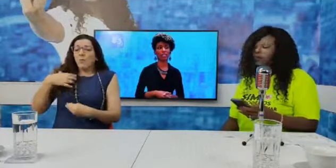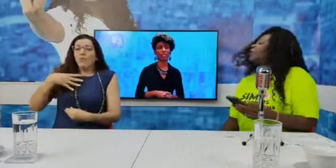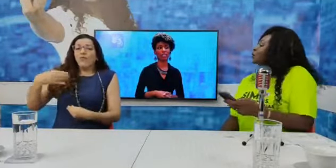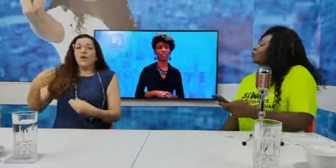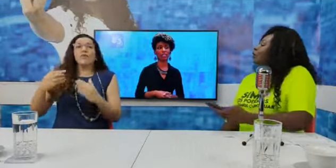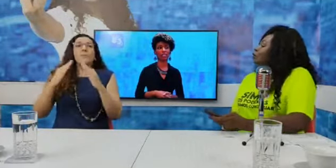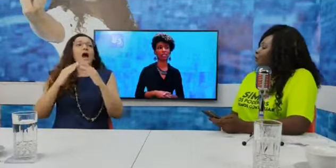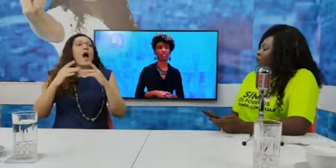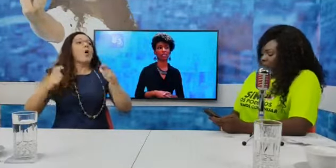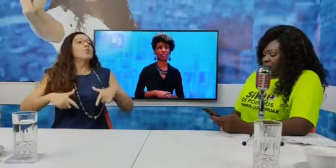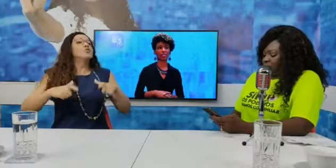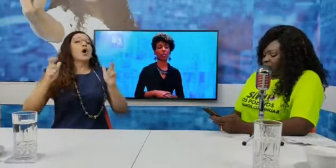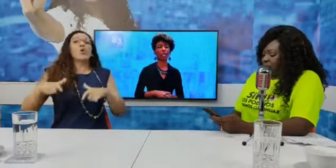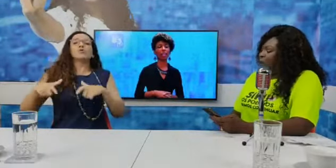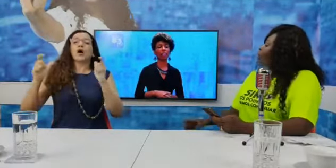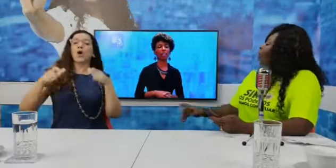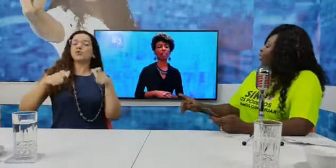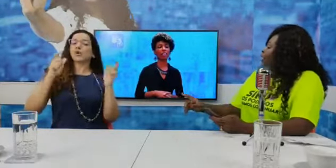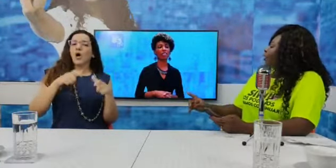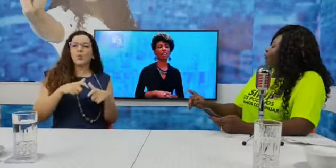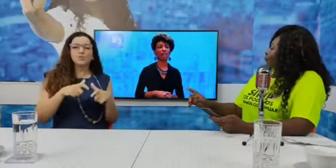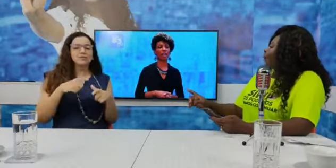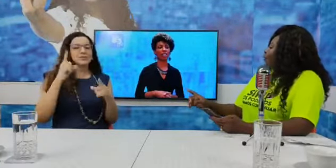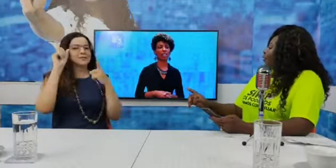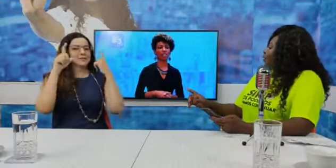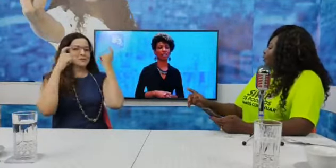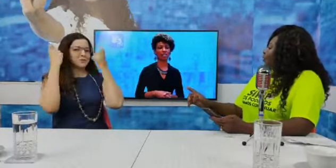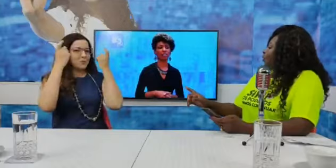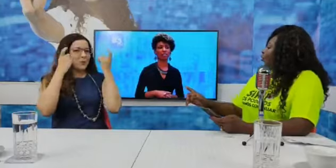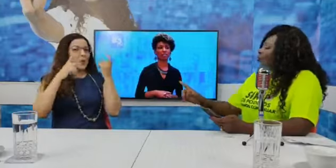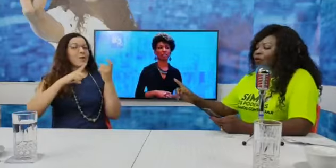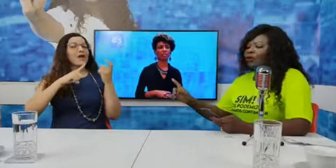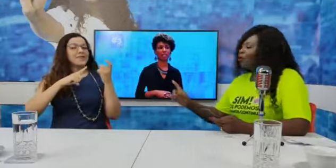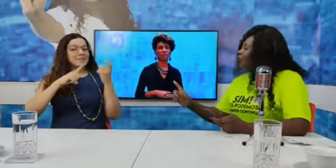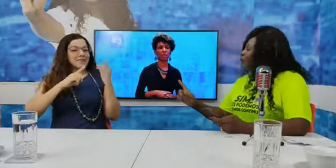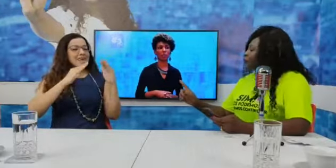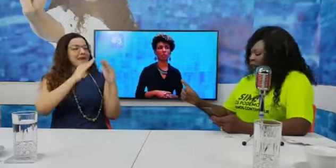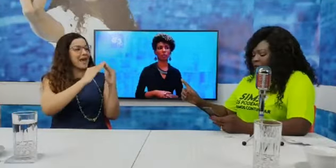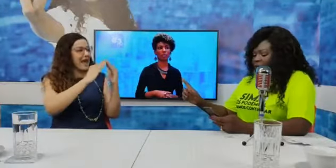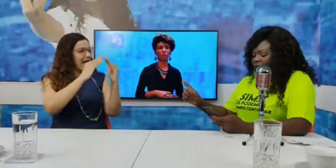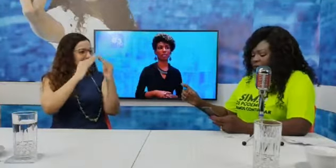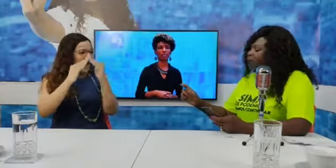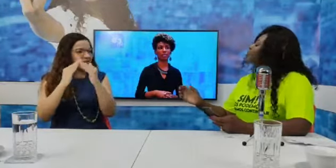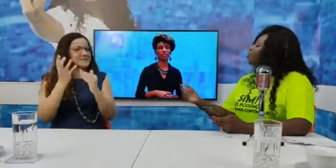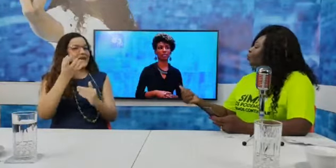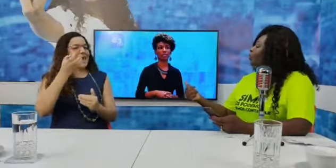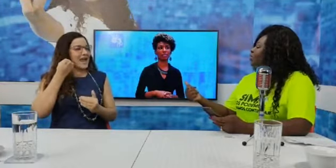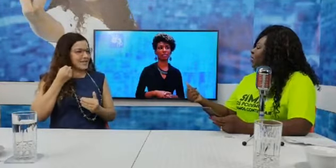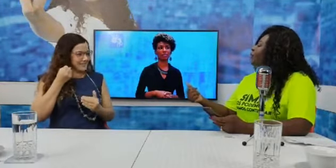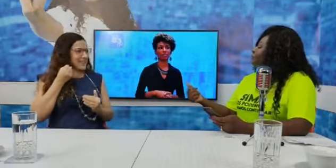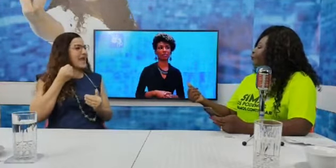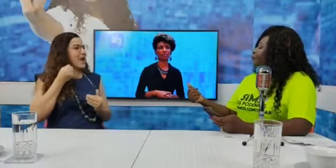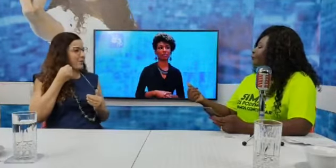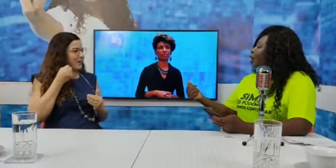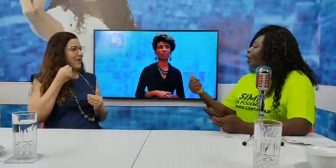né? Como é que eu vou sair de casa? Essa ficou muito preocupada.